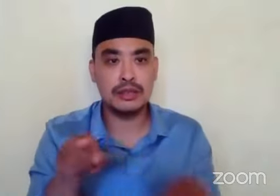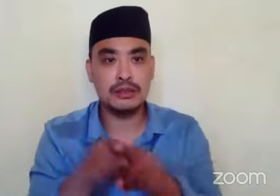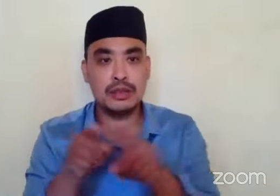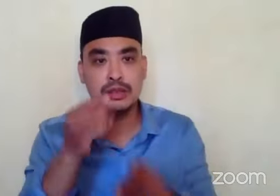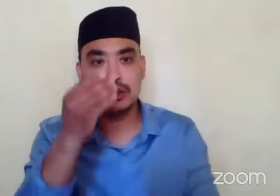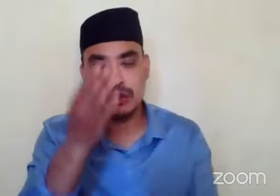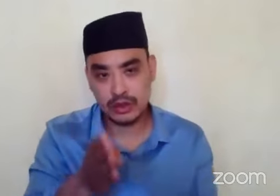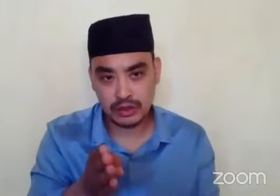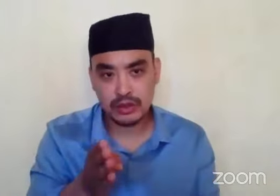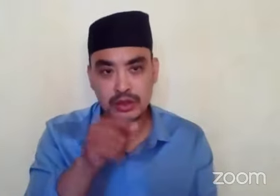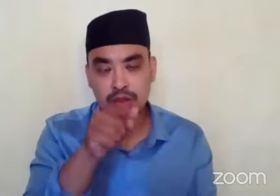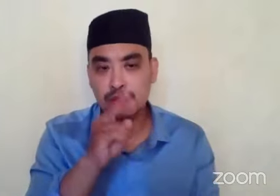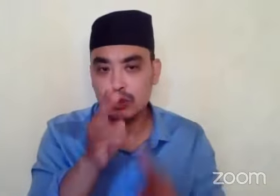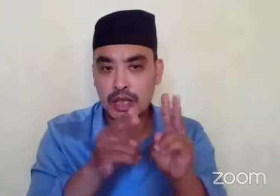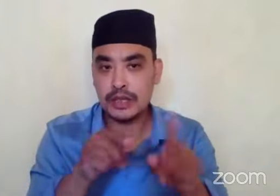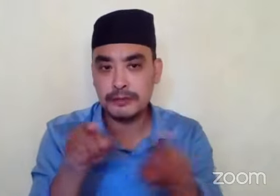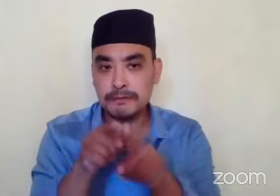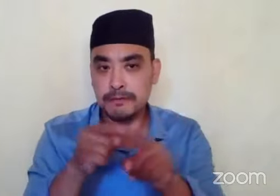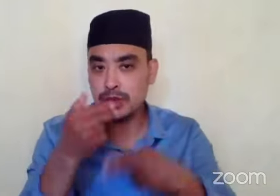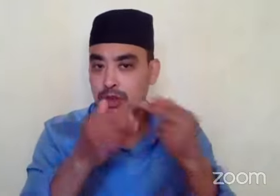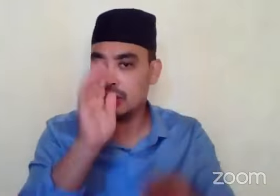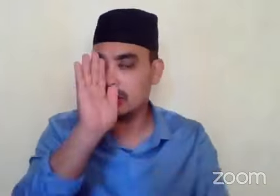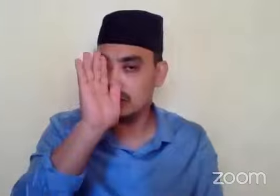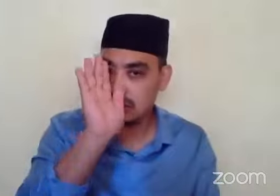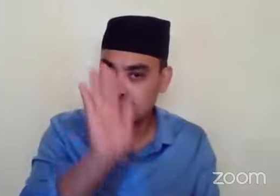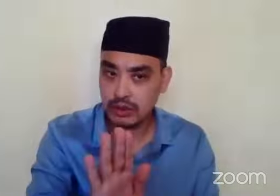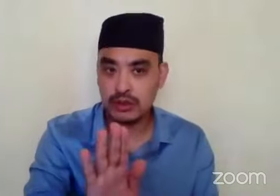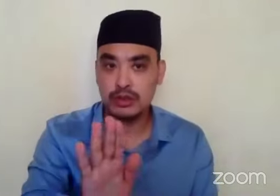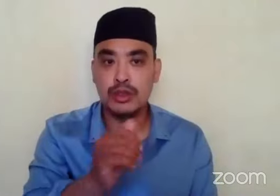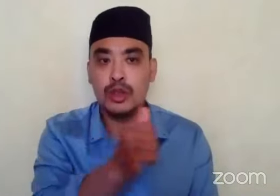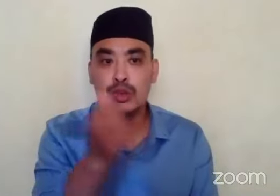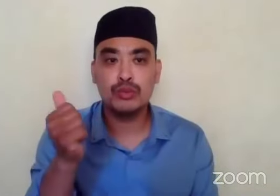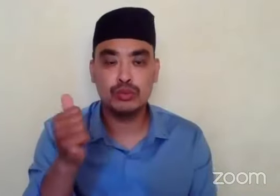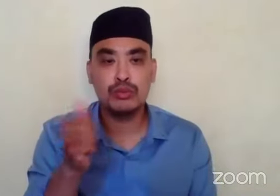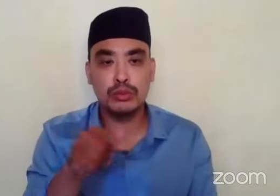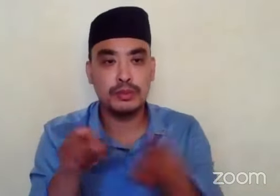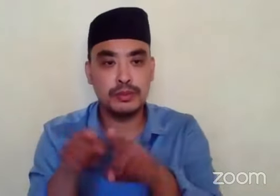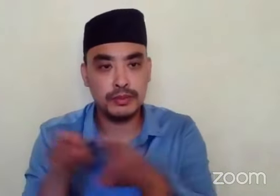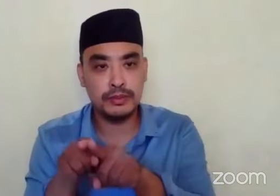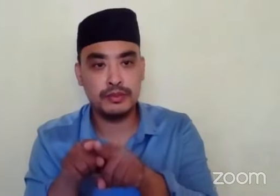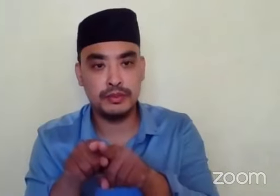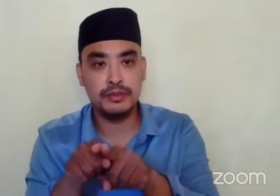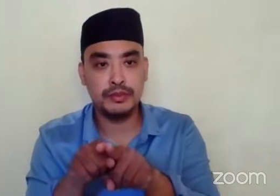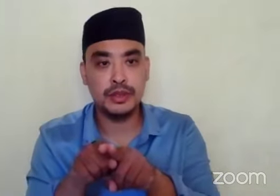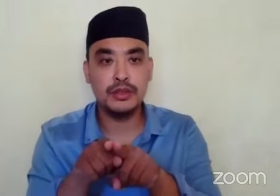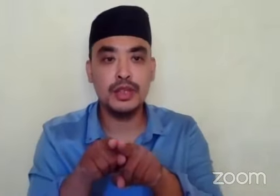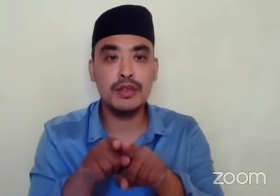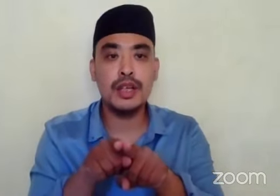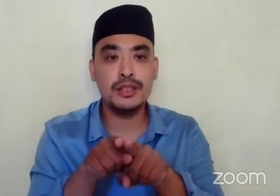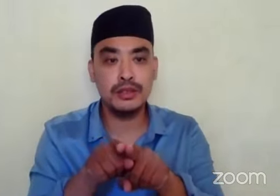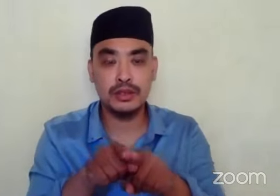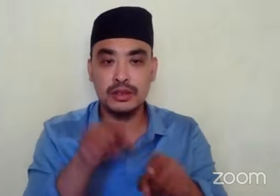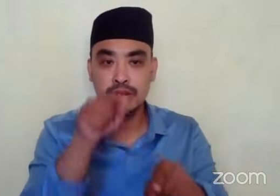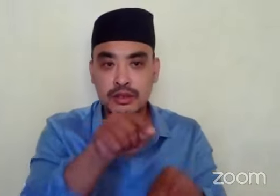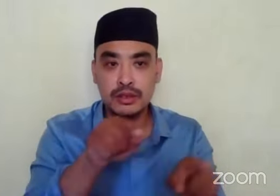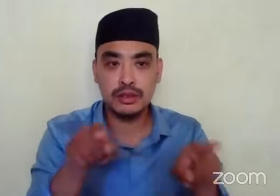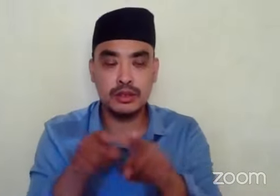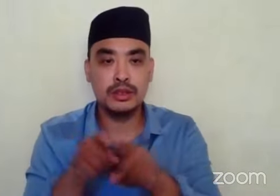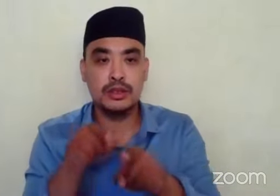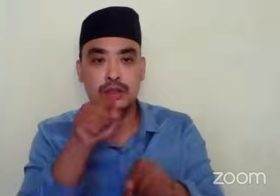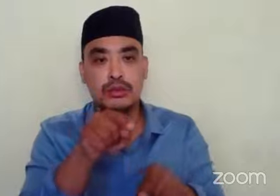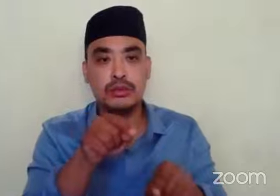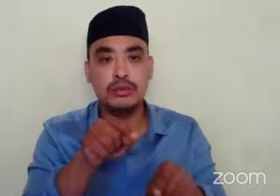विवाहसँग जोड्ने चाहिँ चलन भएको हुनाले चाहिँ अलिकति खोलेर यौनिकताका अधिकारका कुराहरू गर्न थालिएको